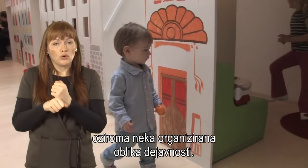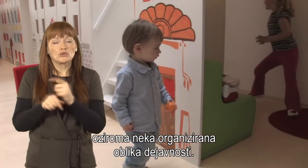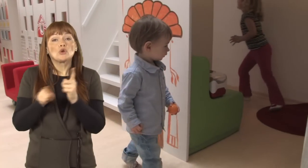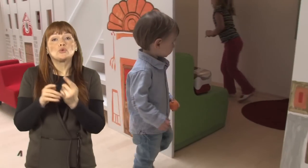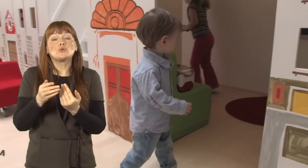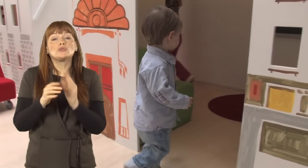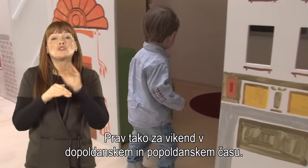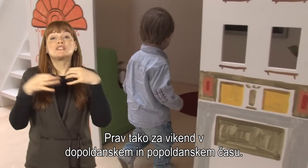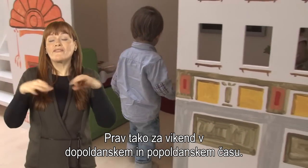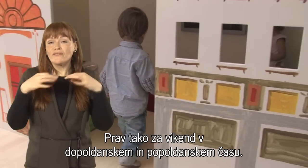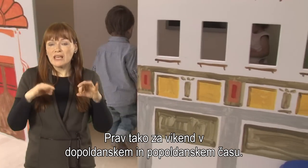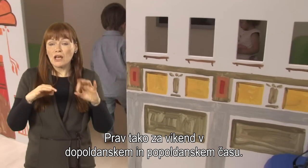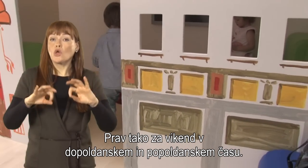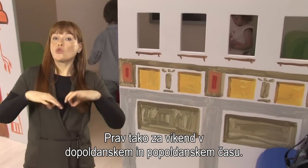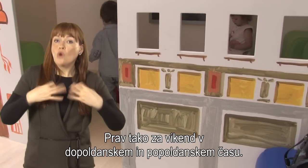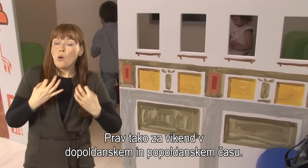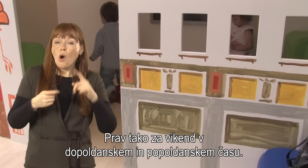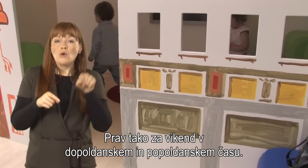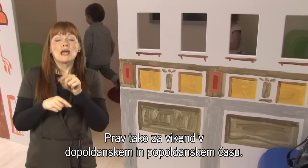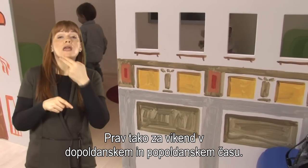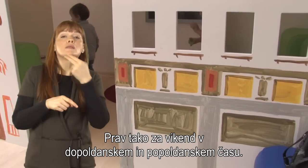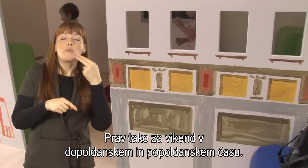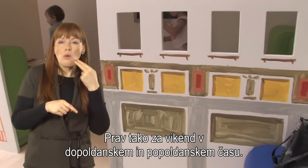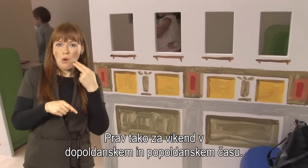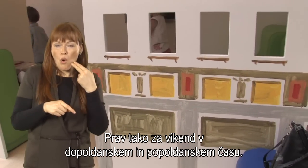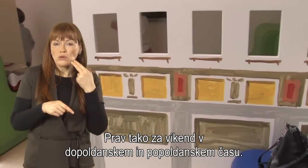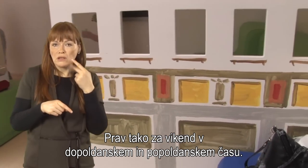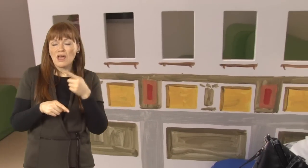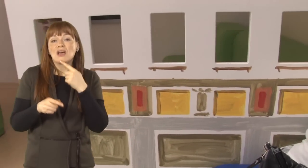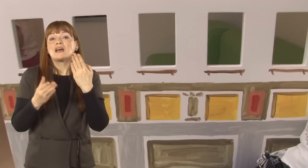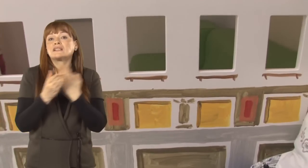dejavnosti. Ravno tako za vikend, verjetno v dopoldanskem in pa popoldanskem času.